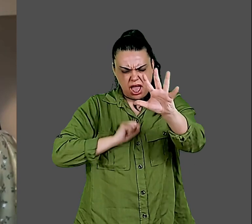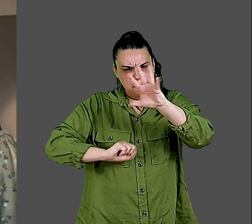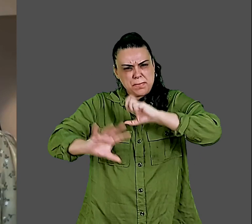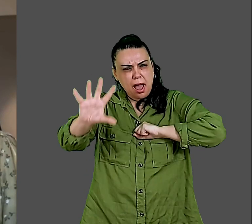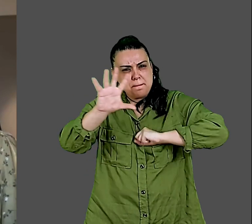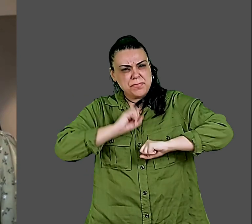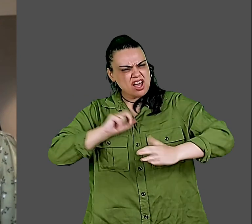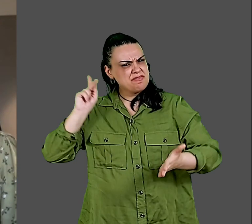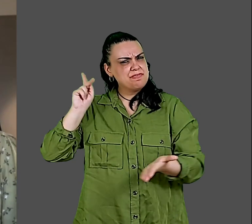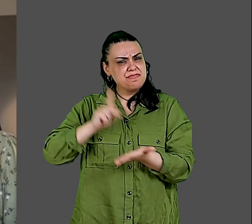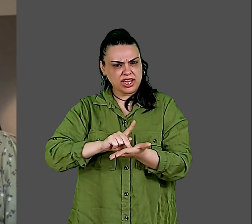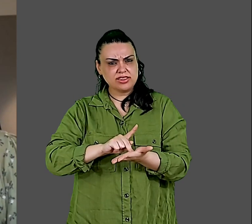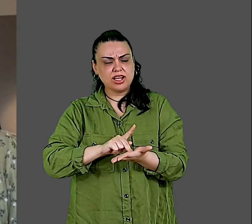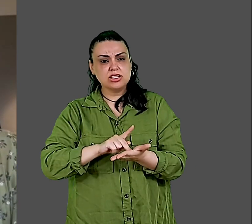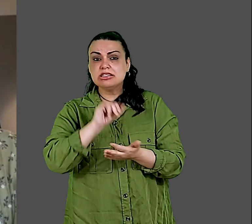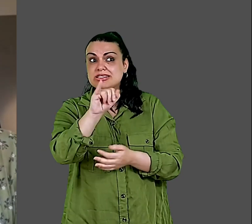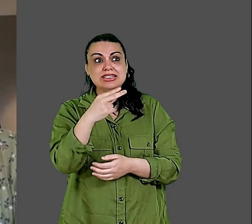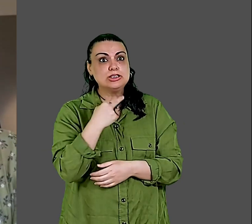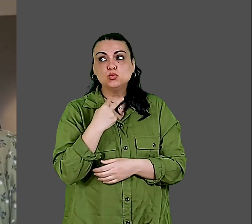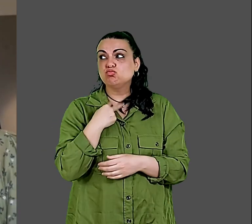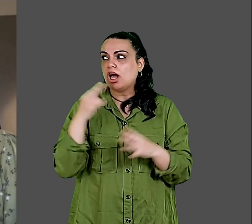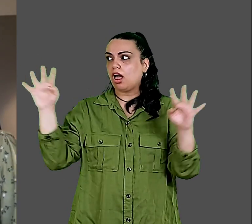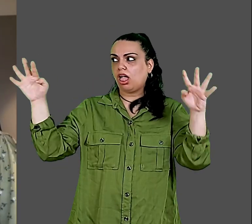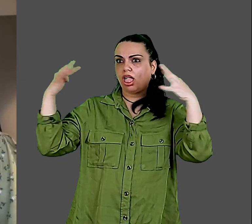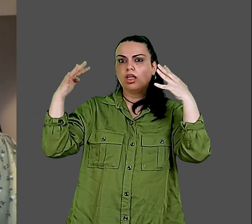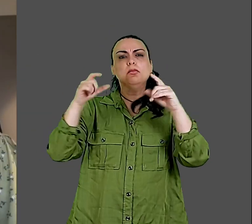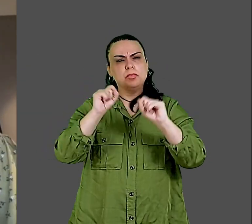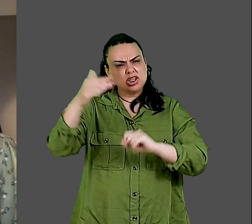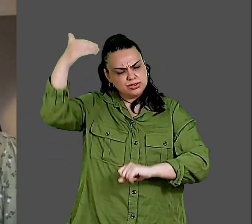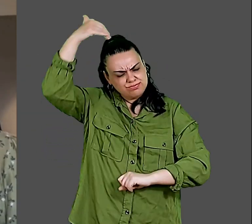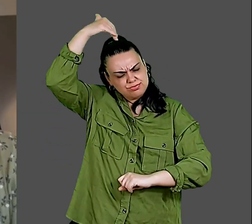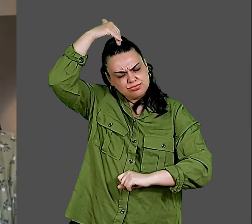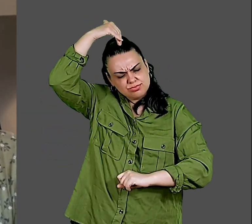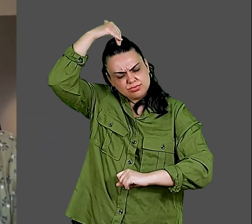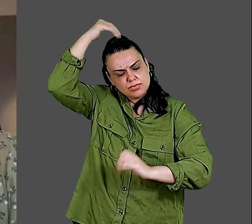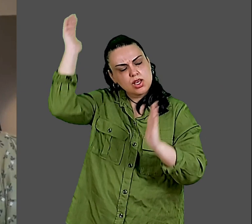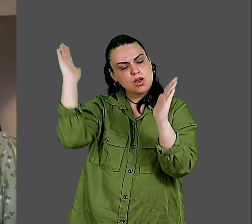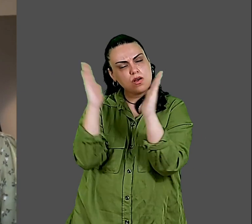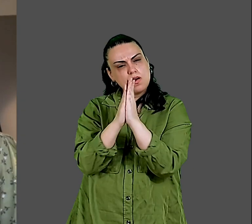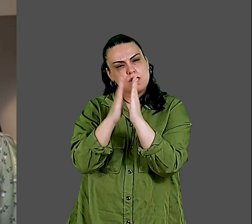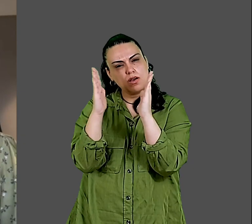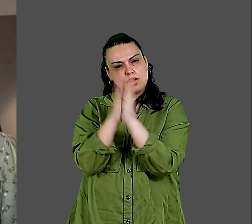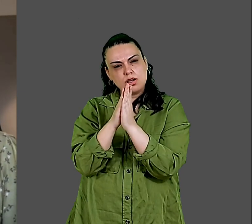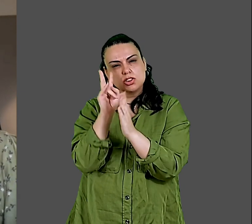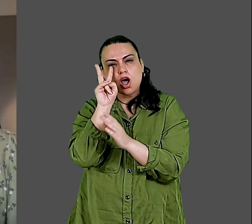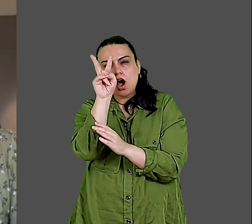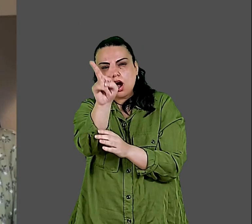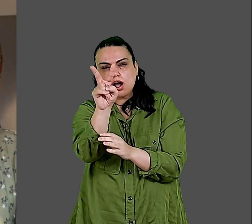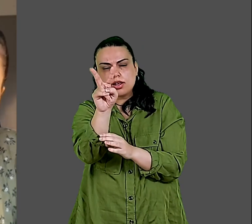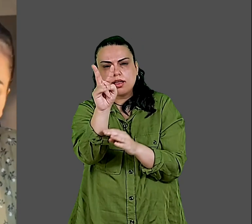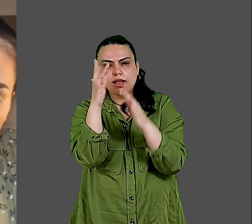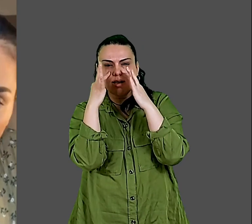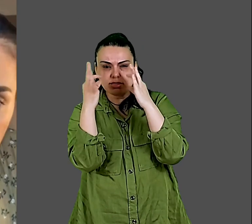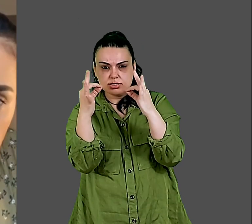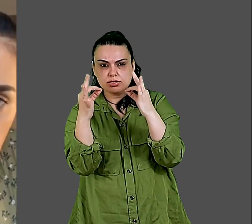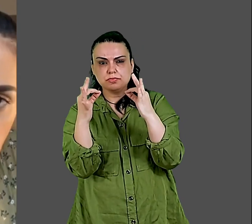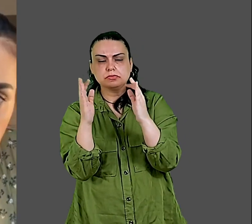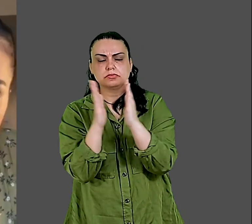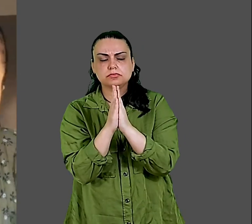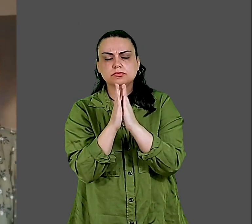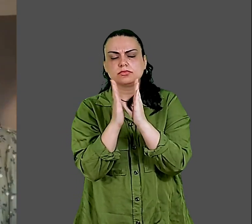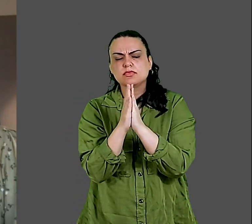não pode, ore em pensamento agora. Ore em pensamento agora. Pai, no nome